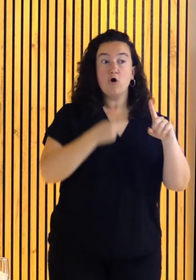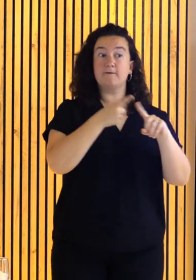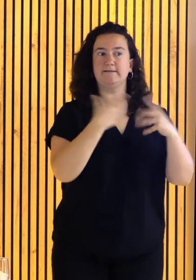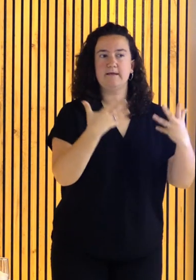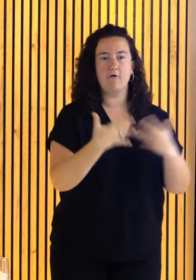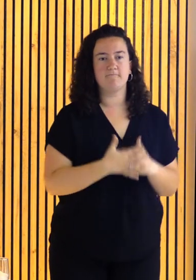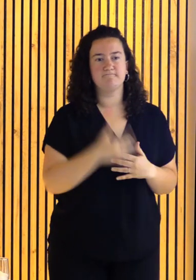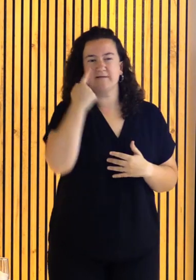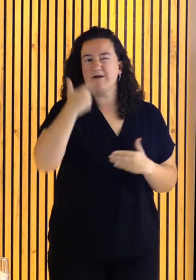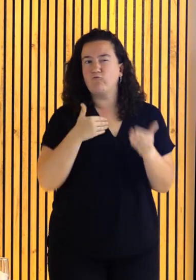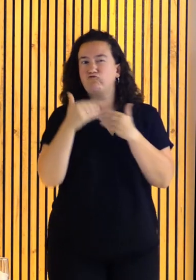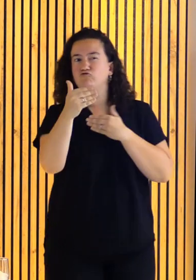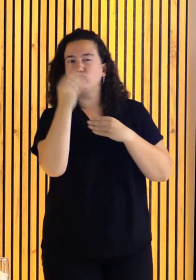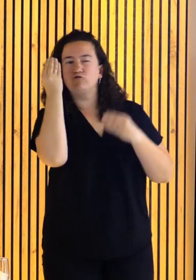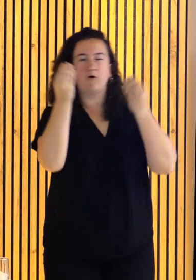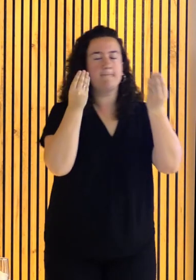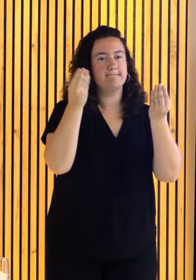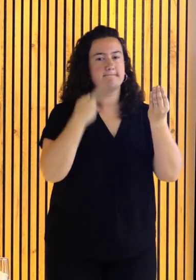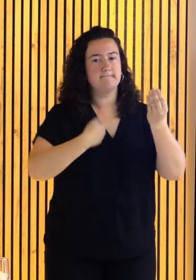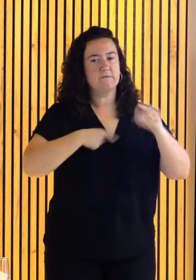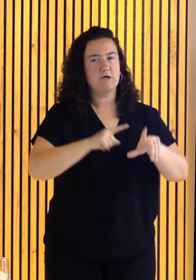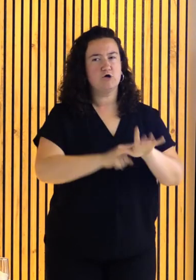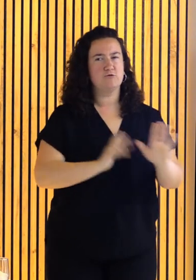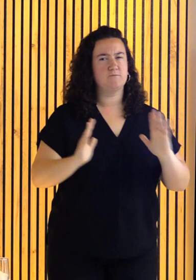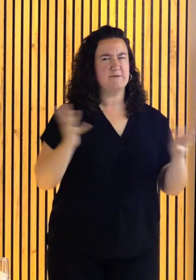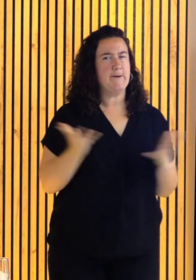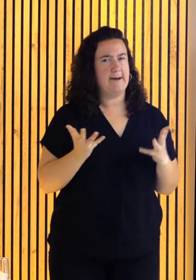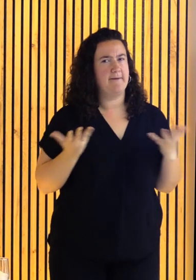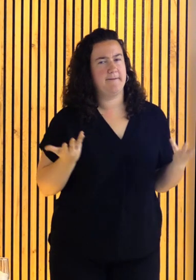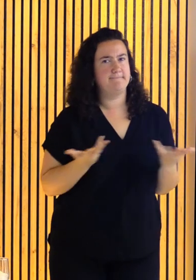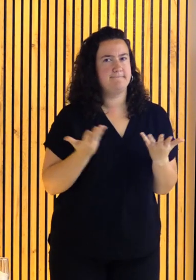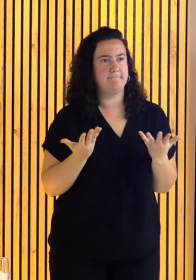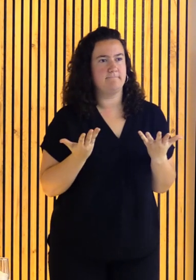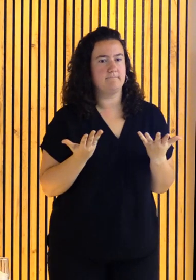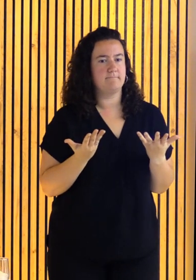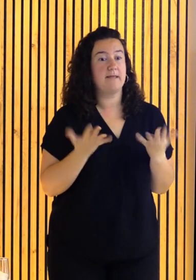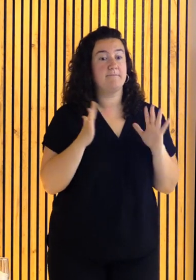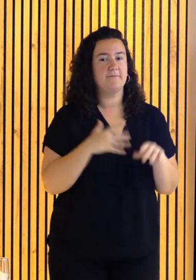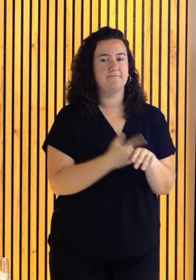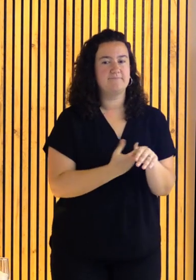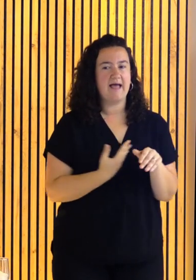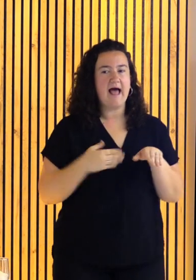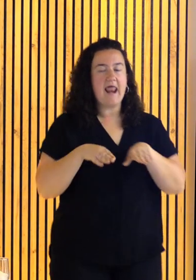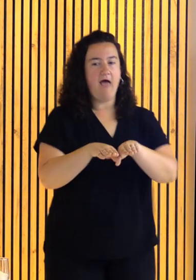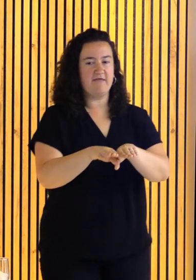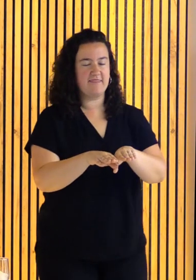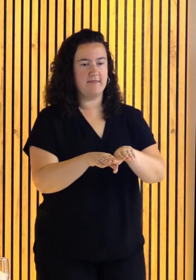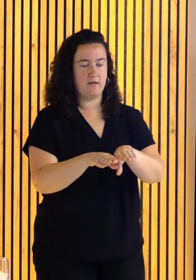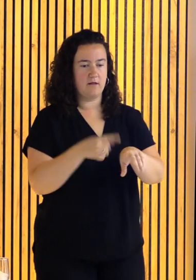etorkizunaren proiektzioaren aldetik, eta, bueno, aldi berean, ikusi egunen